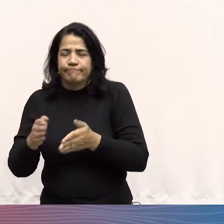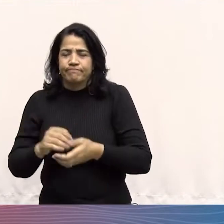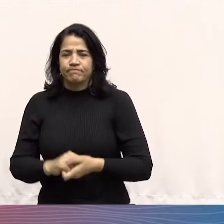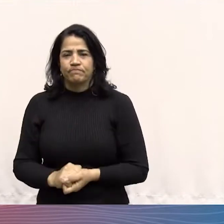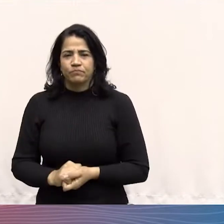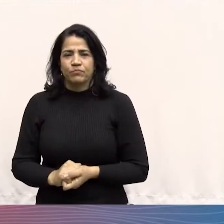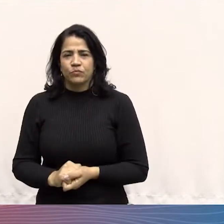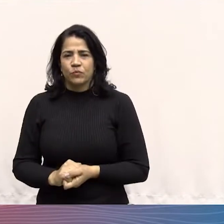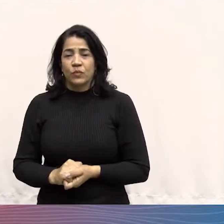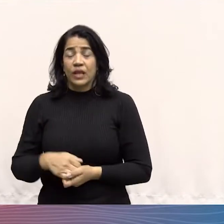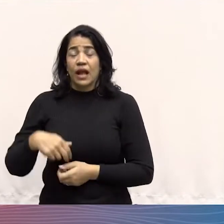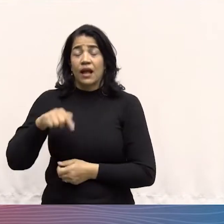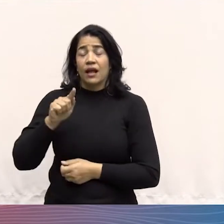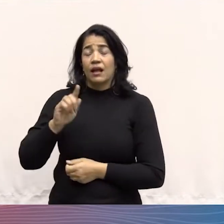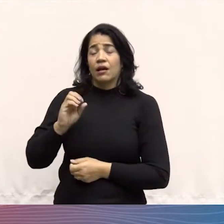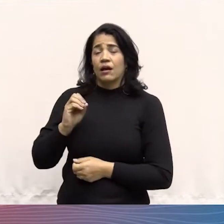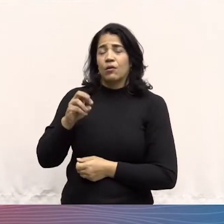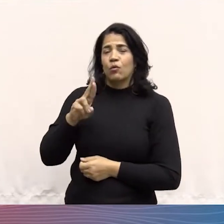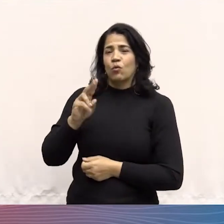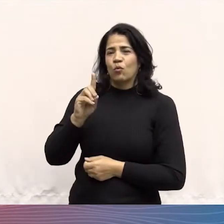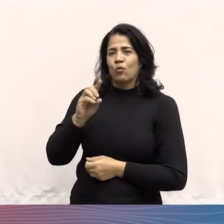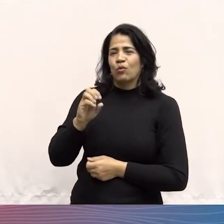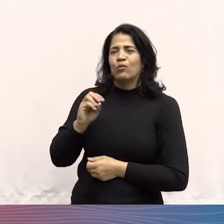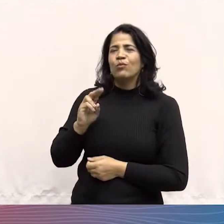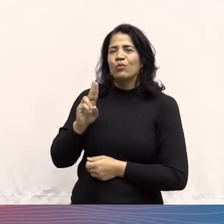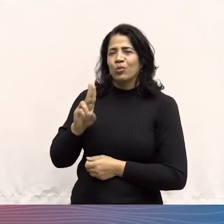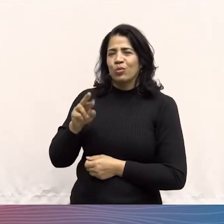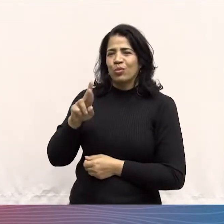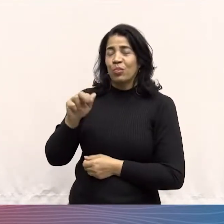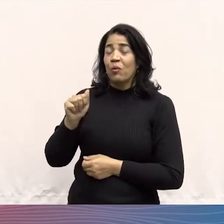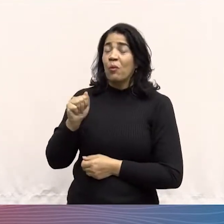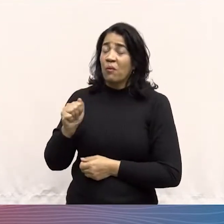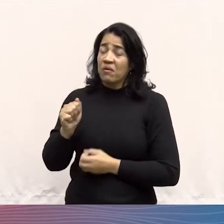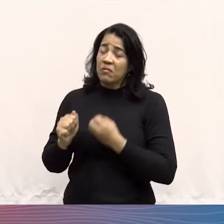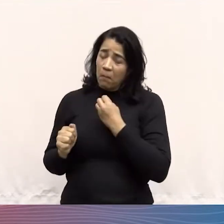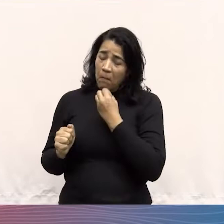né? É a melhor coisa. Tanto é que está acumulado